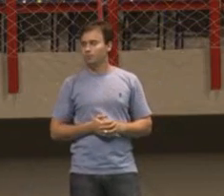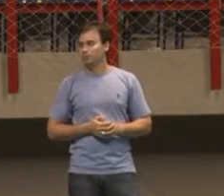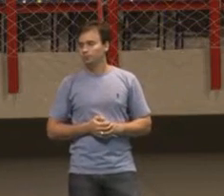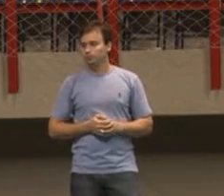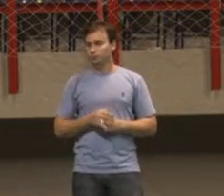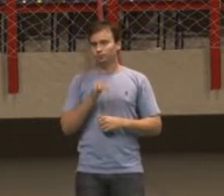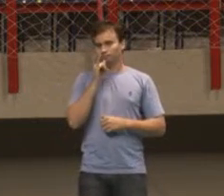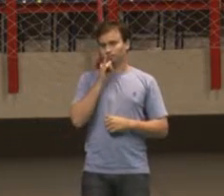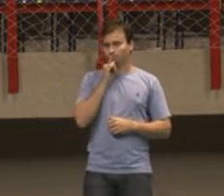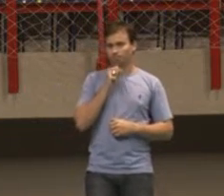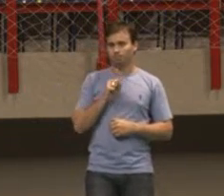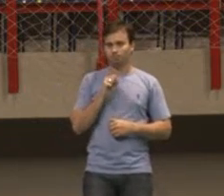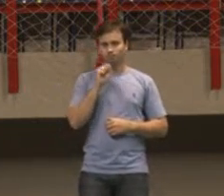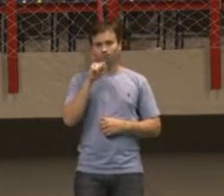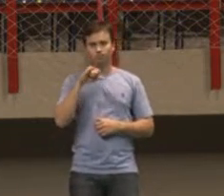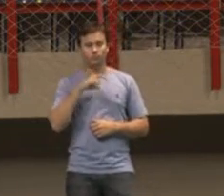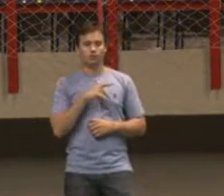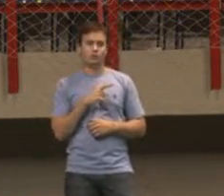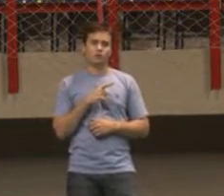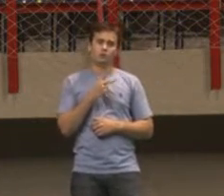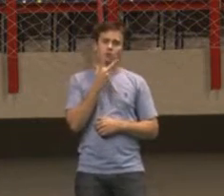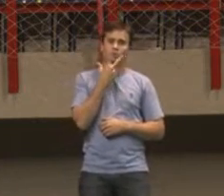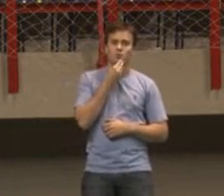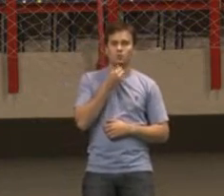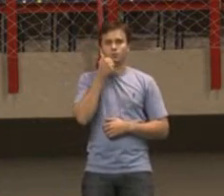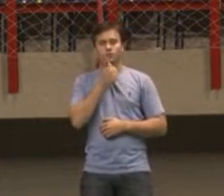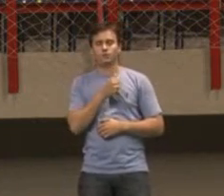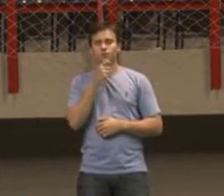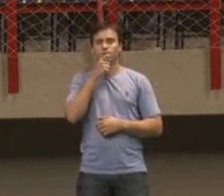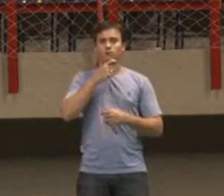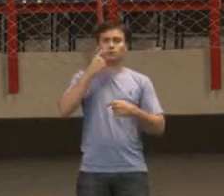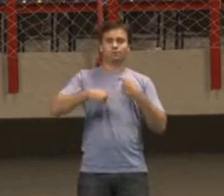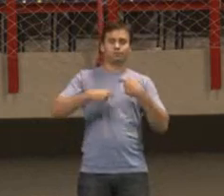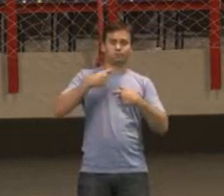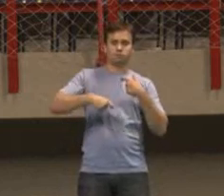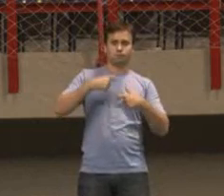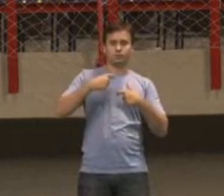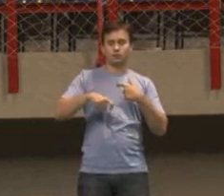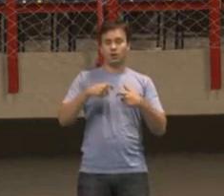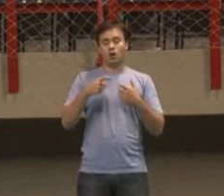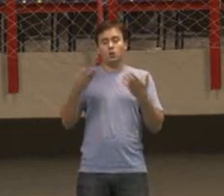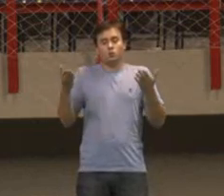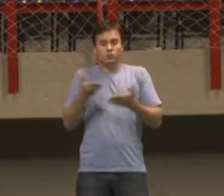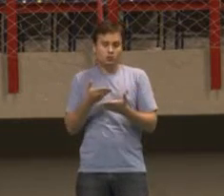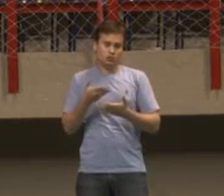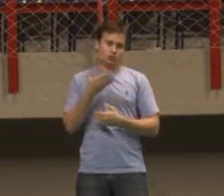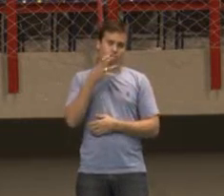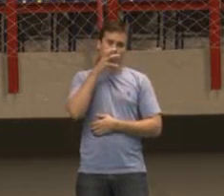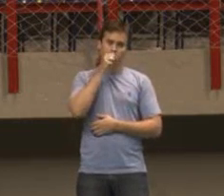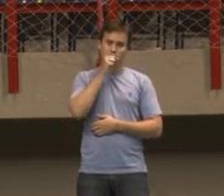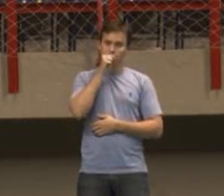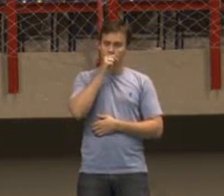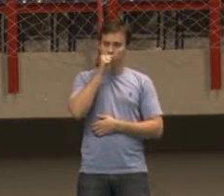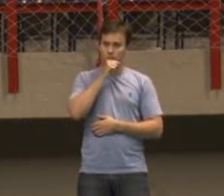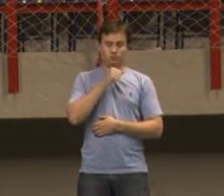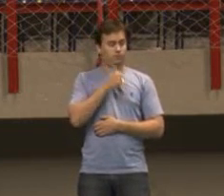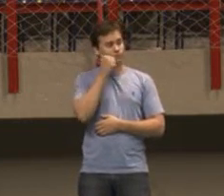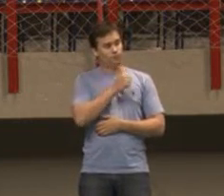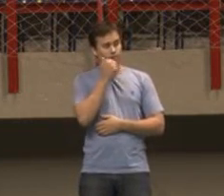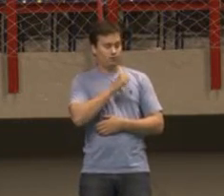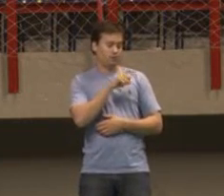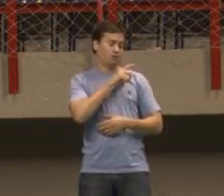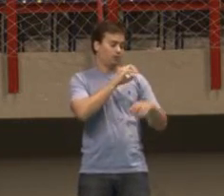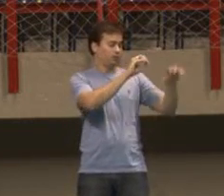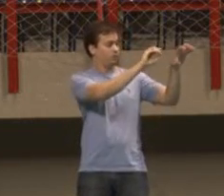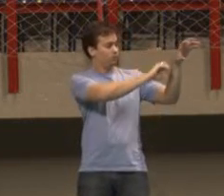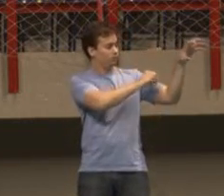Hoje, sábado, imagine um casal que tenha tido relação sexual com fecundação hoje. Ela estava ovulando,